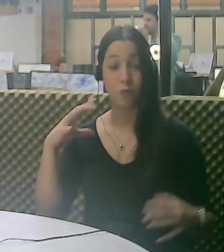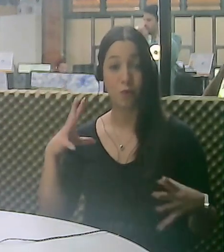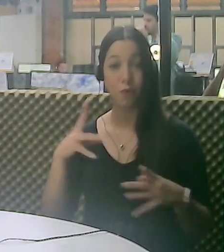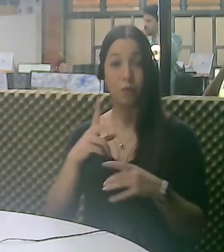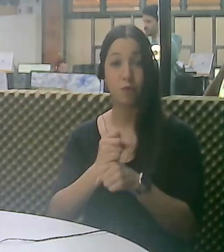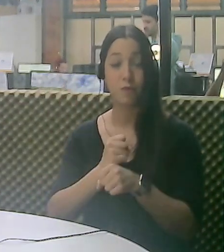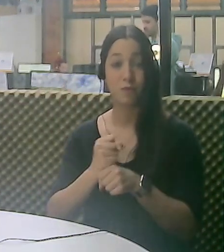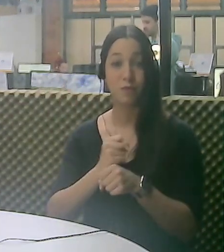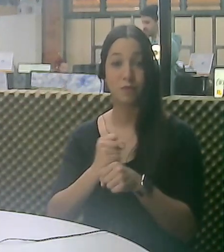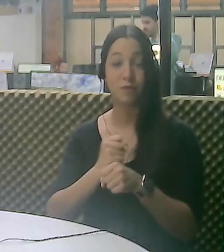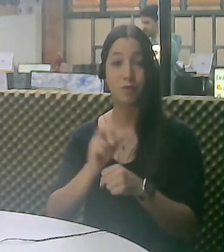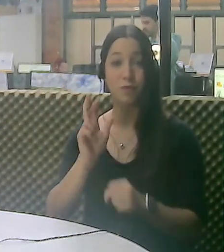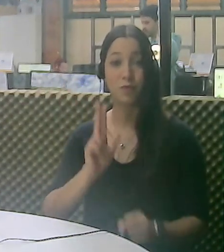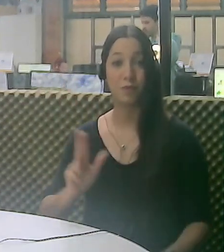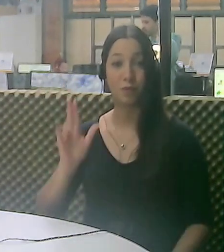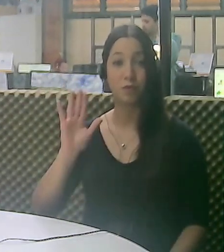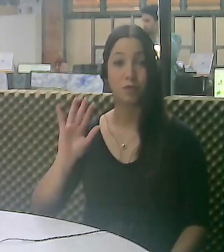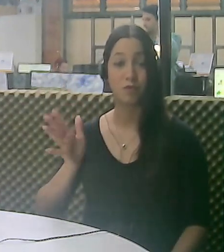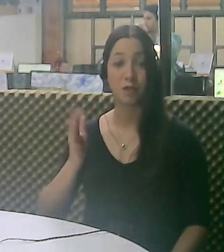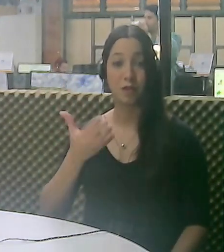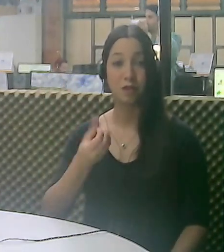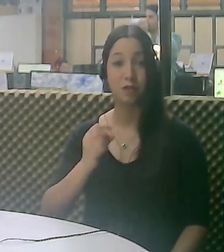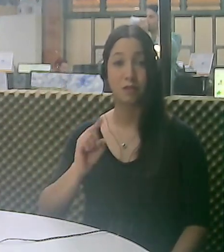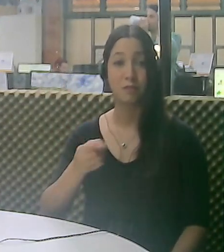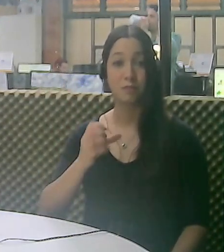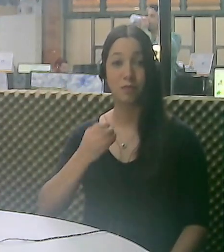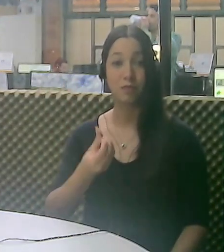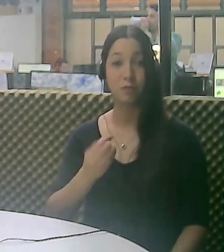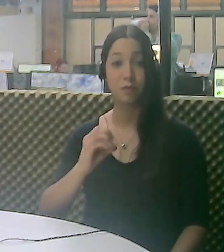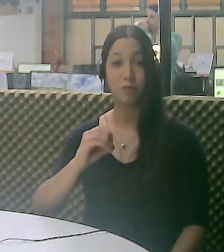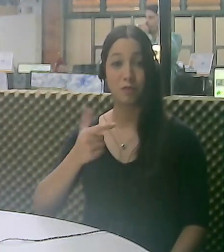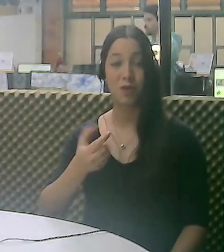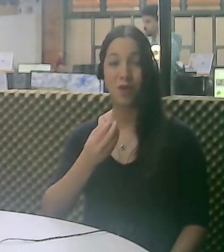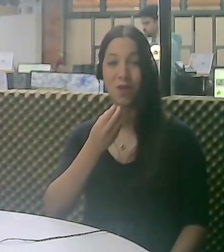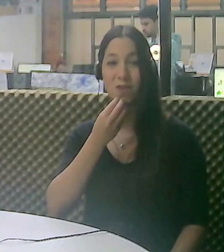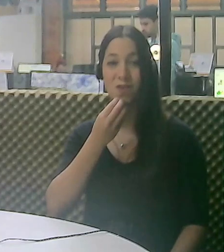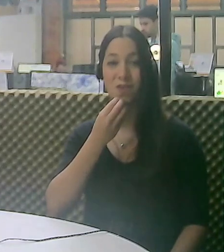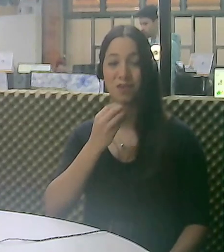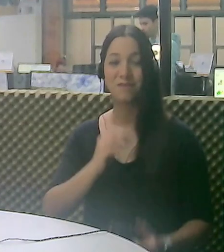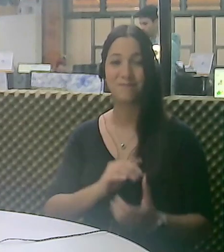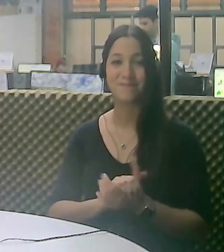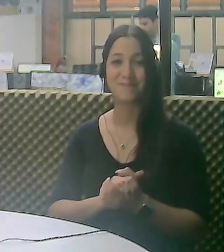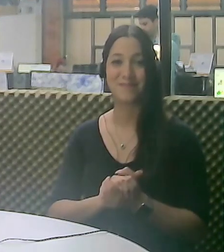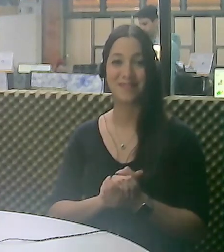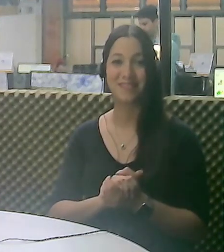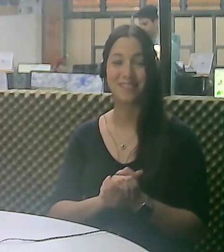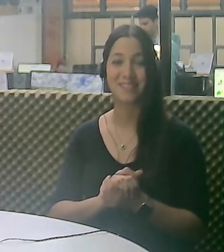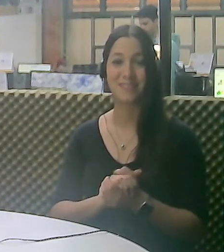ano, Uberlândia já gerou 6.602 oportunidades.